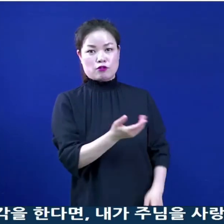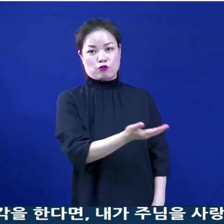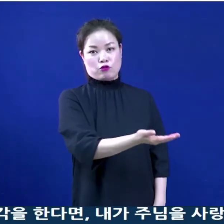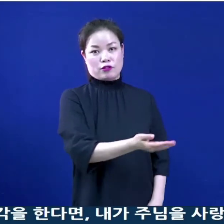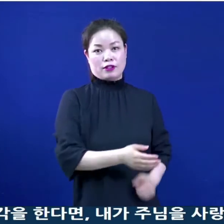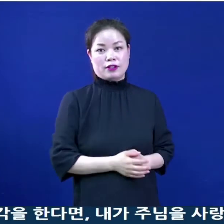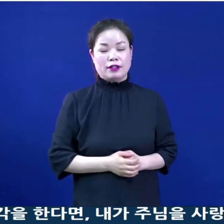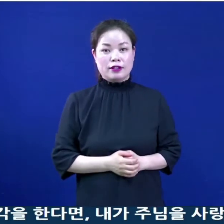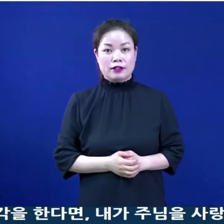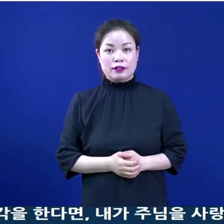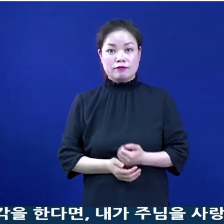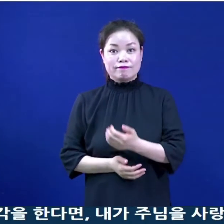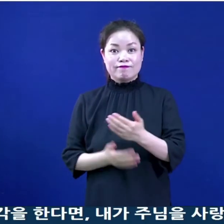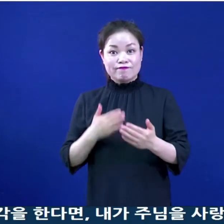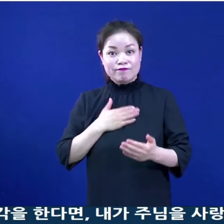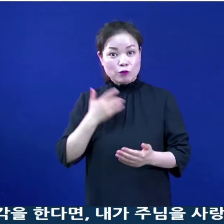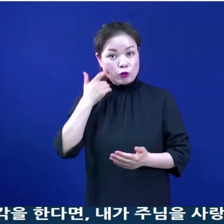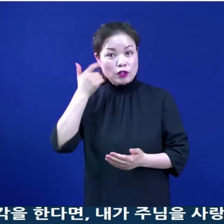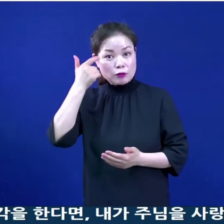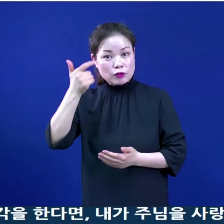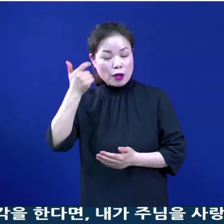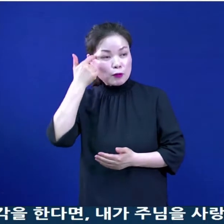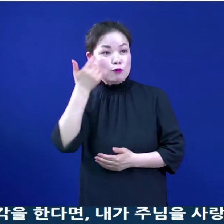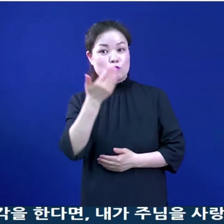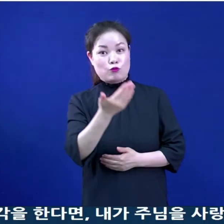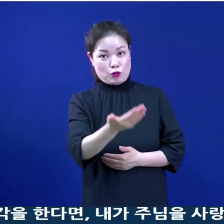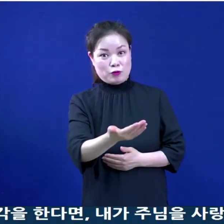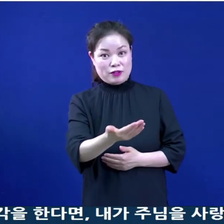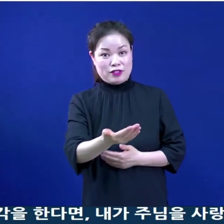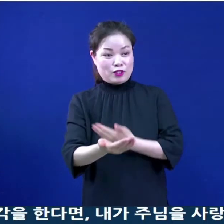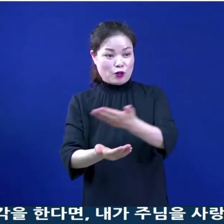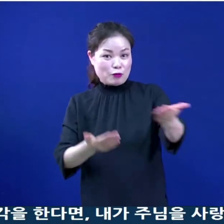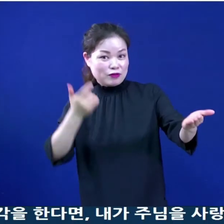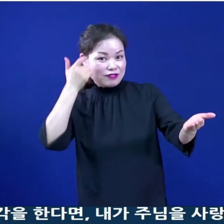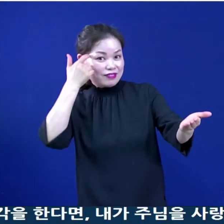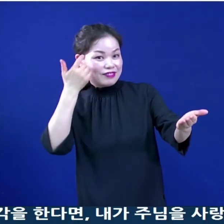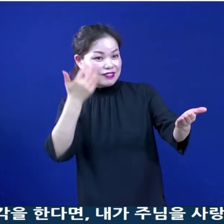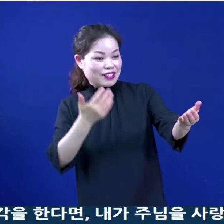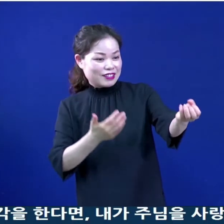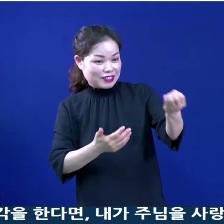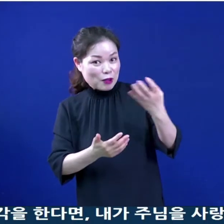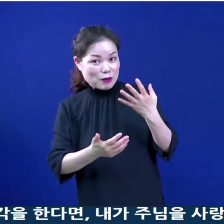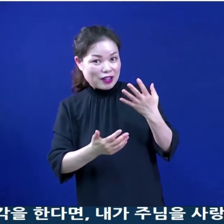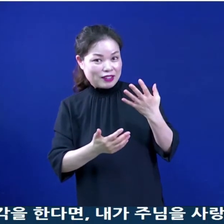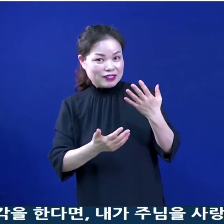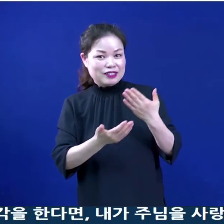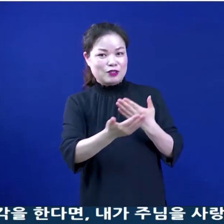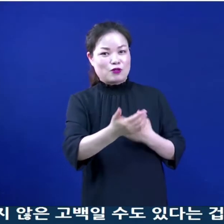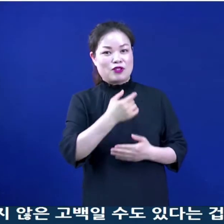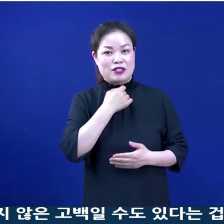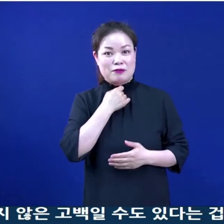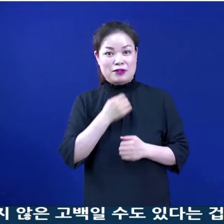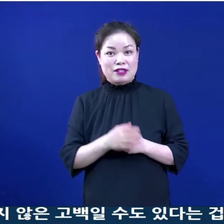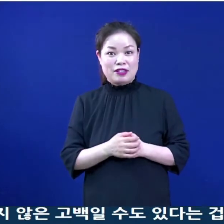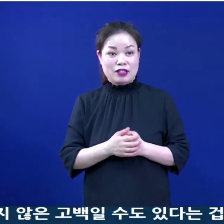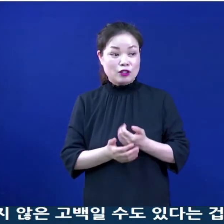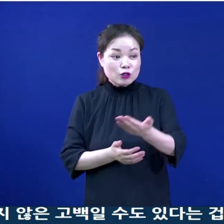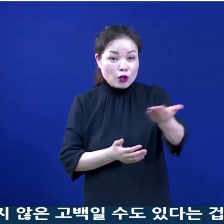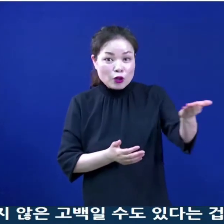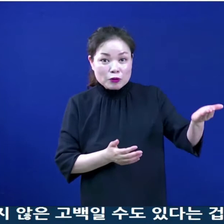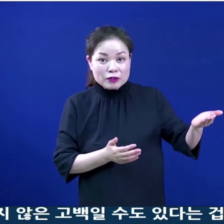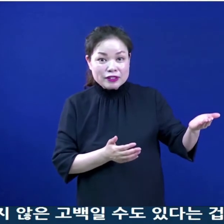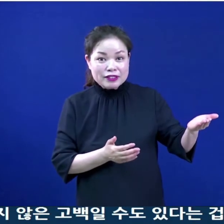있습니다. 여러분, 저도 여러분에게 한 번 더 진지하게 답해 볼 수 있는 여백을 드리길 원합니다.